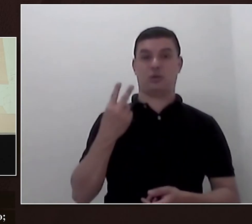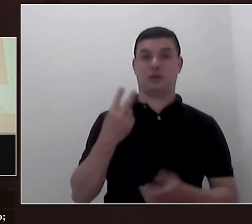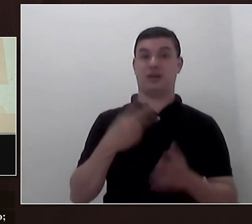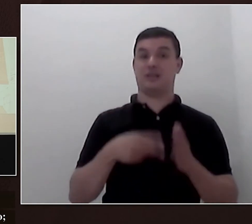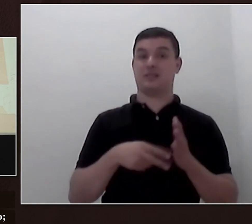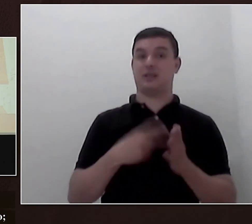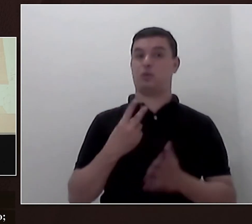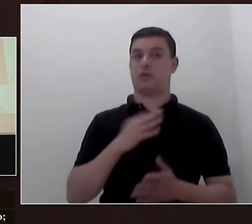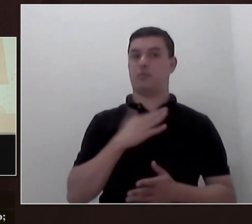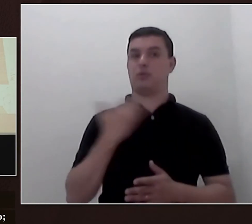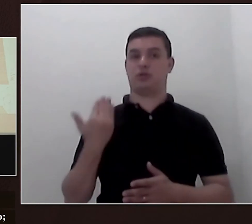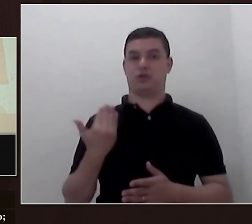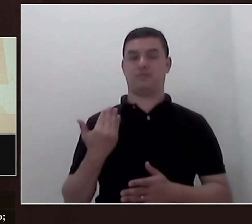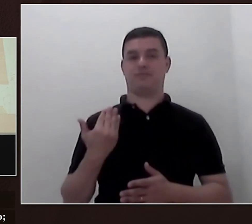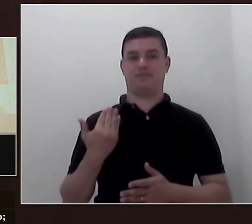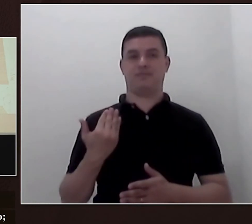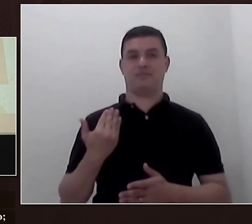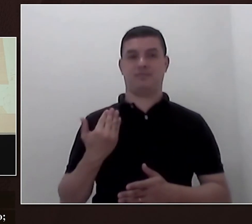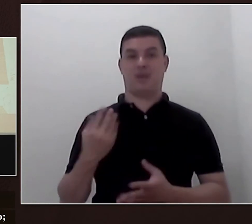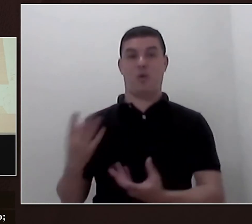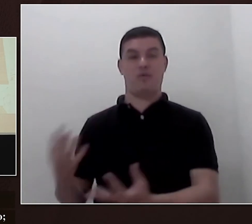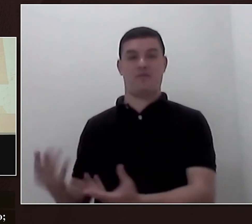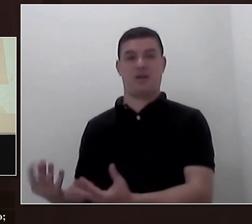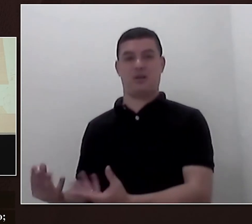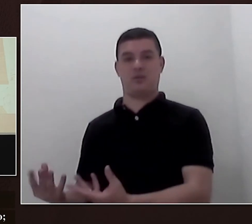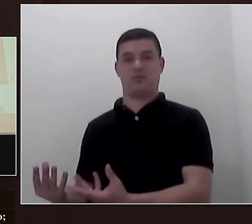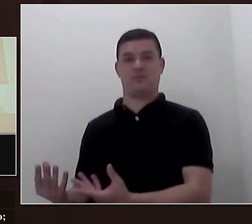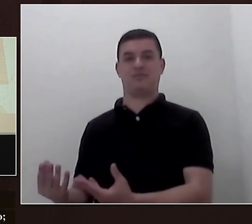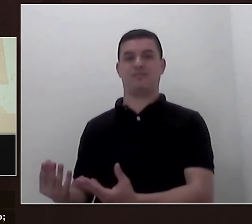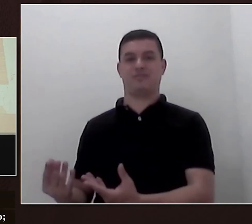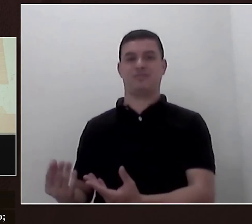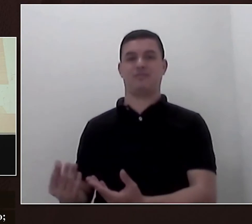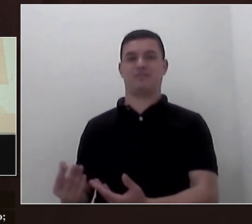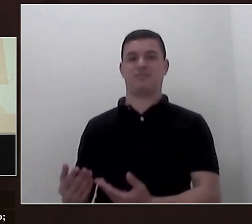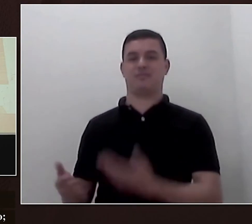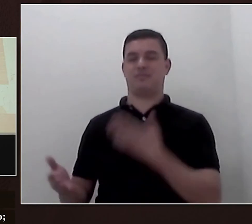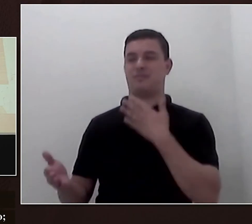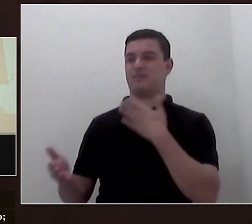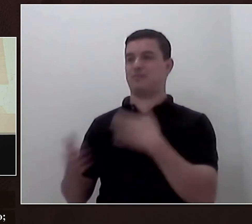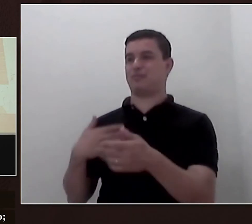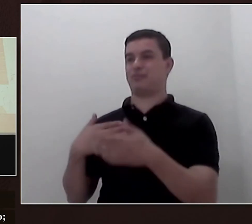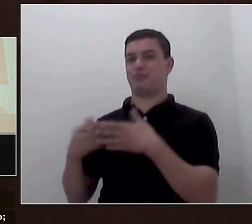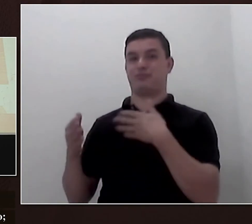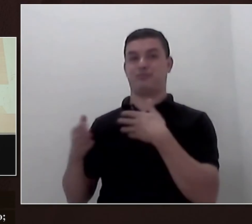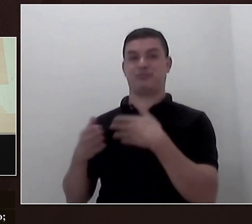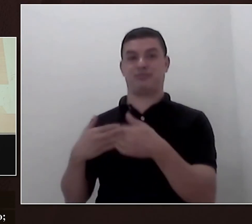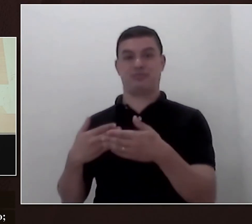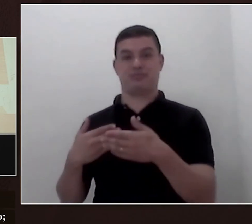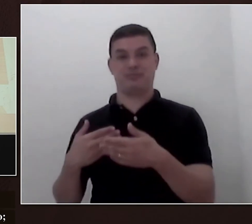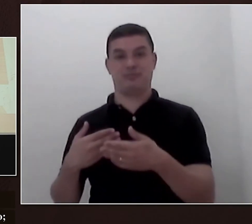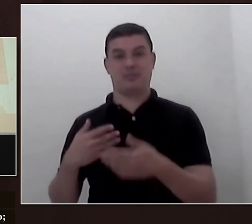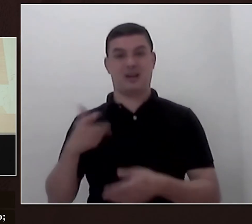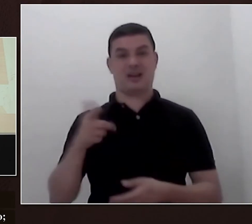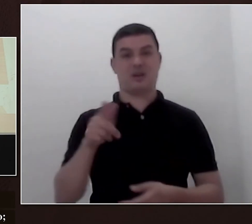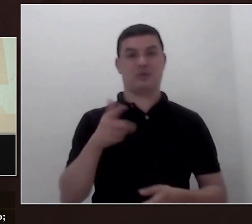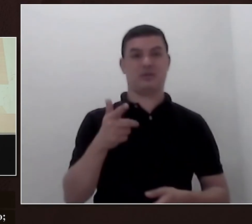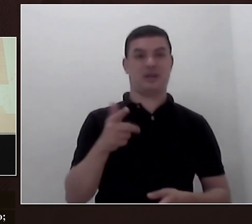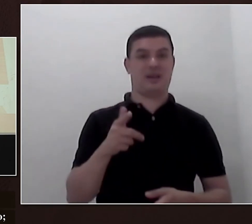Então, o dano da segunda morte, irmãos, é para os cristãos não